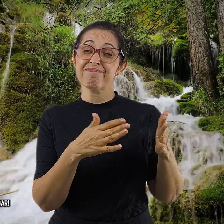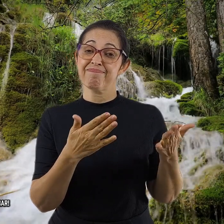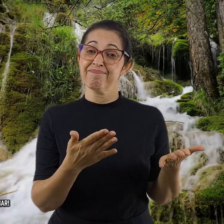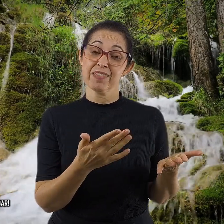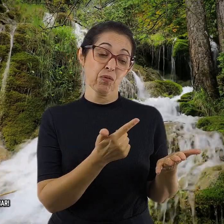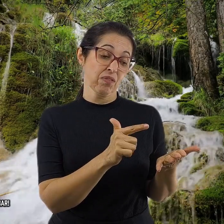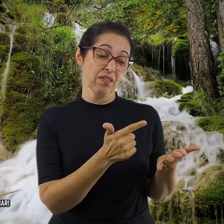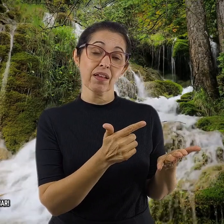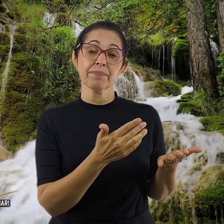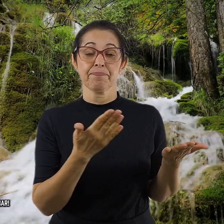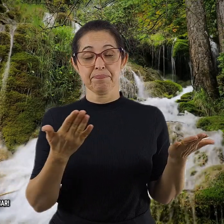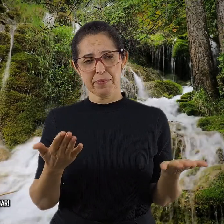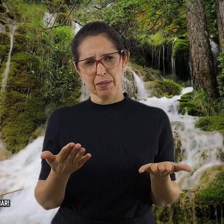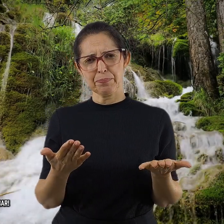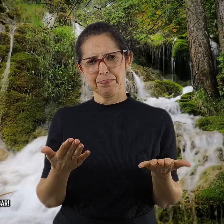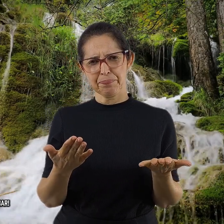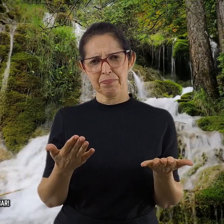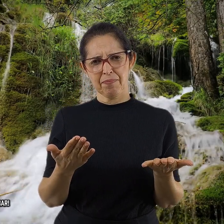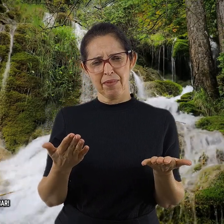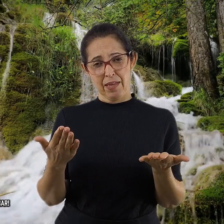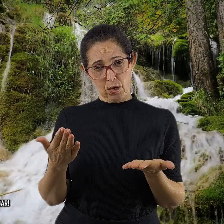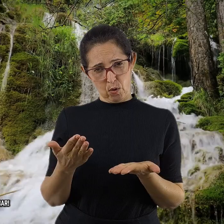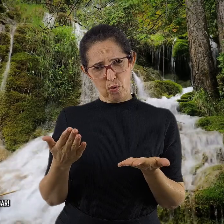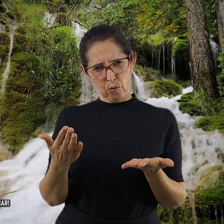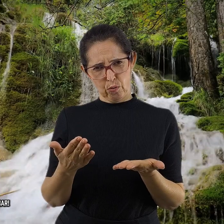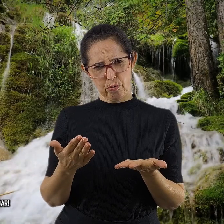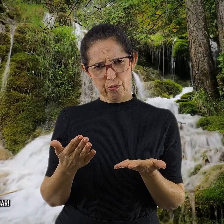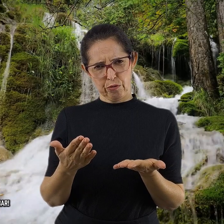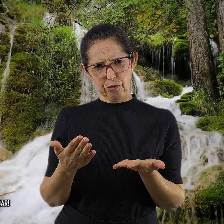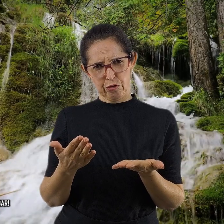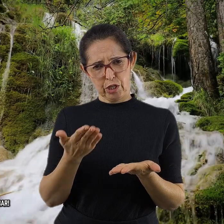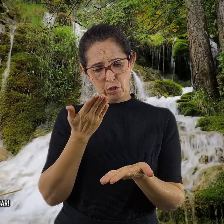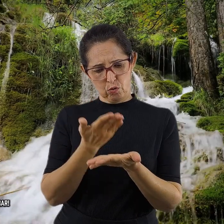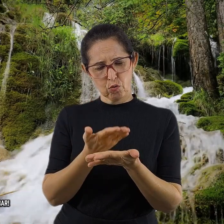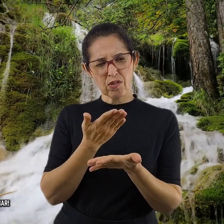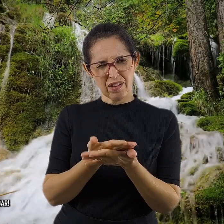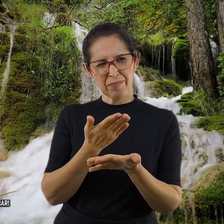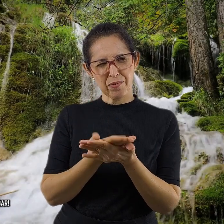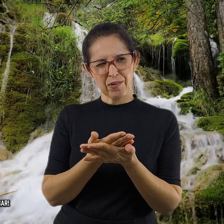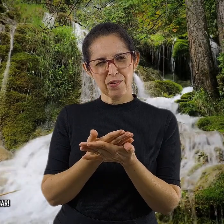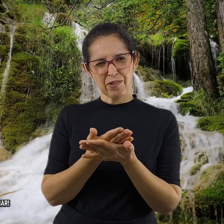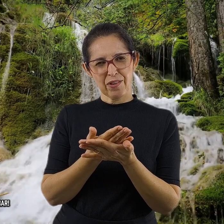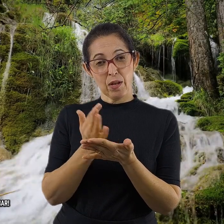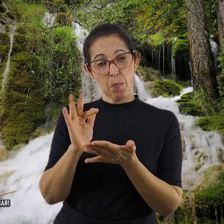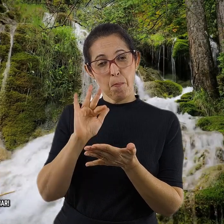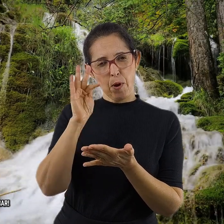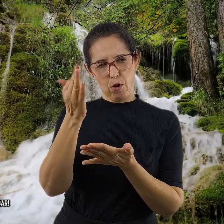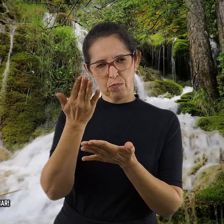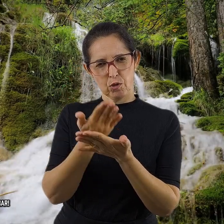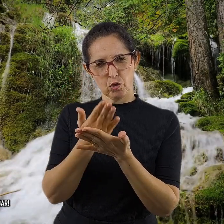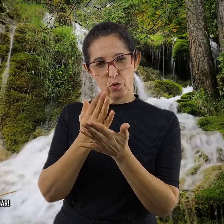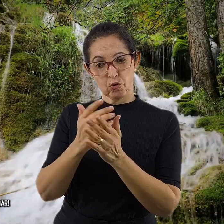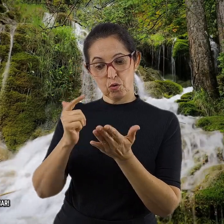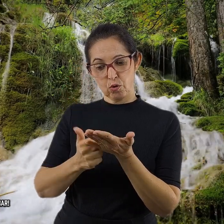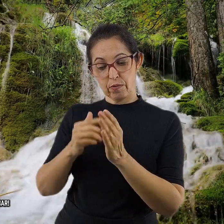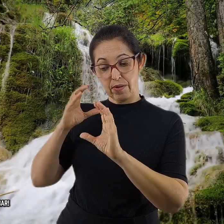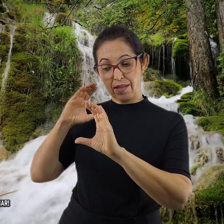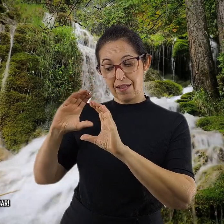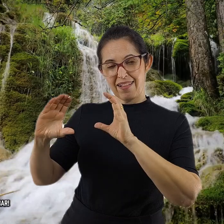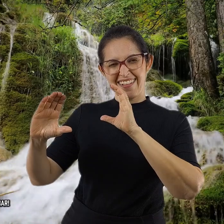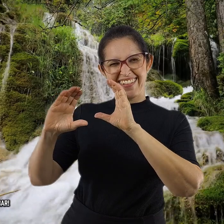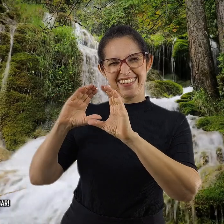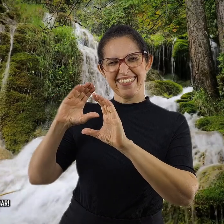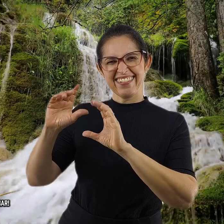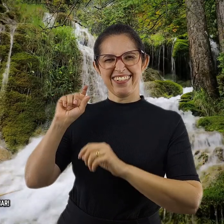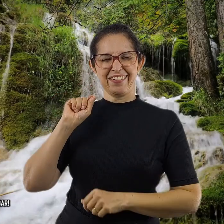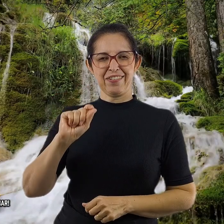Hoje nós vimos de manhã, já na introdução do próximo estudo de Cantares, dizendo que o pescoço